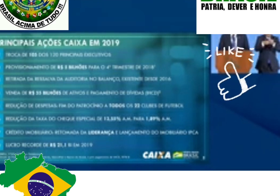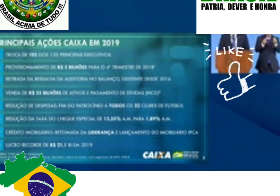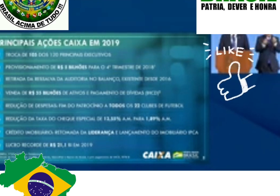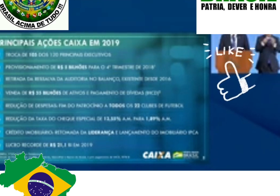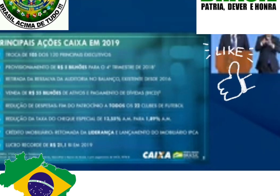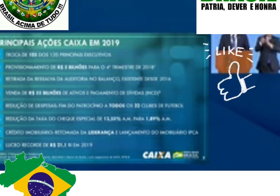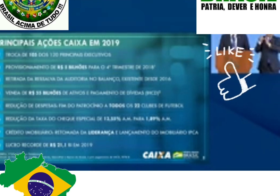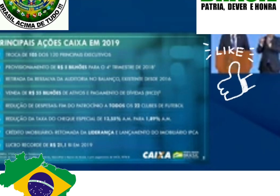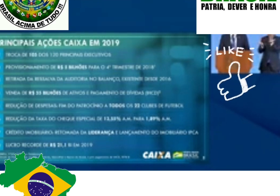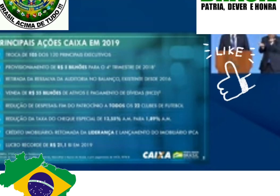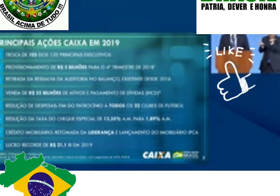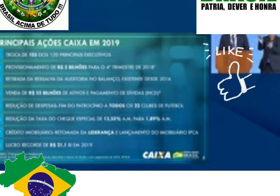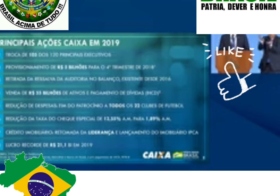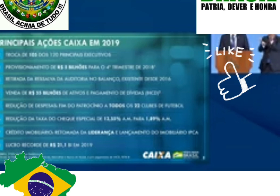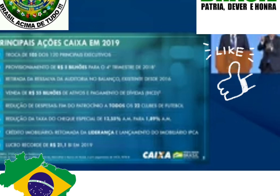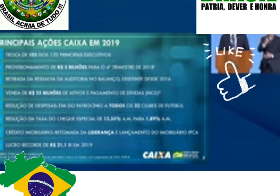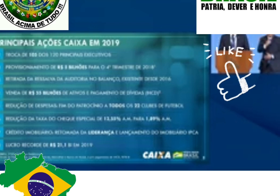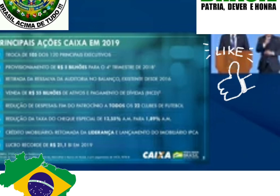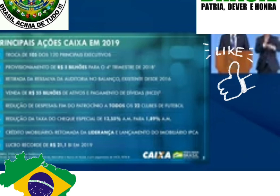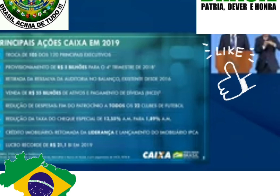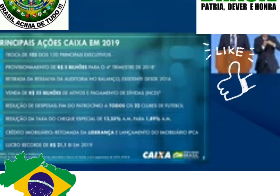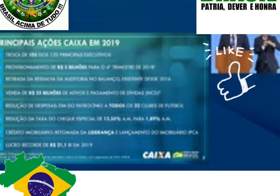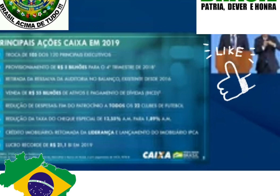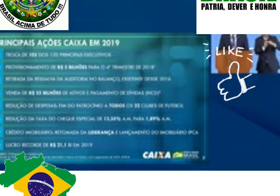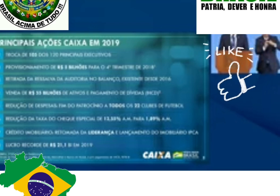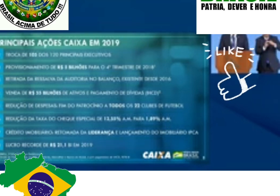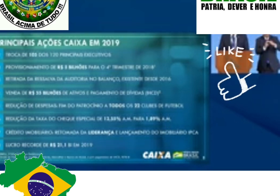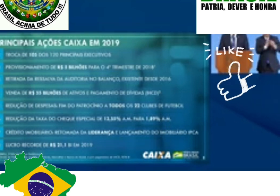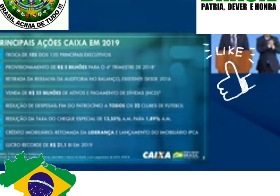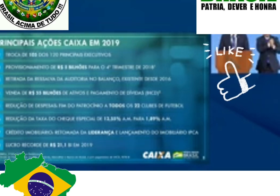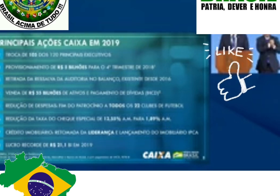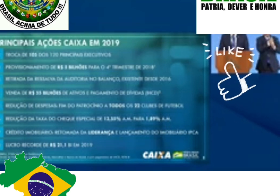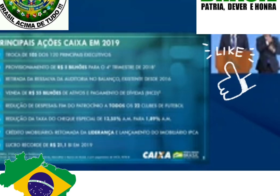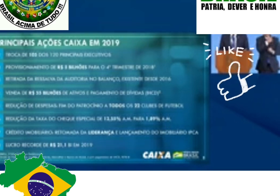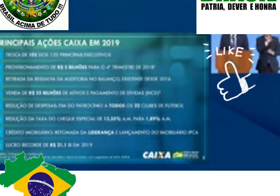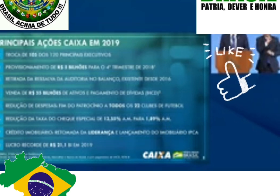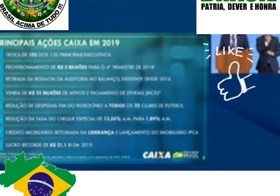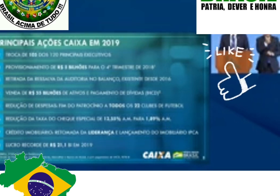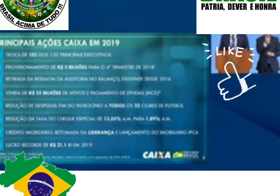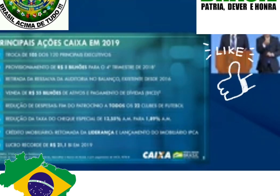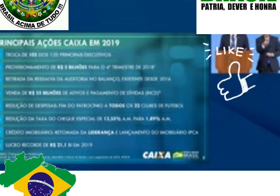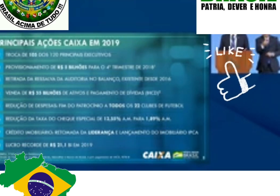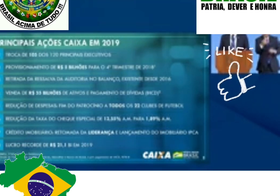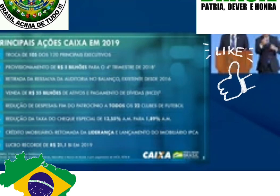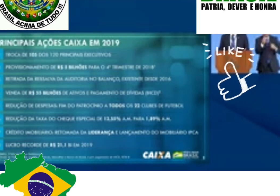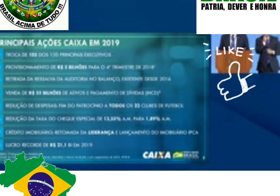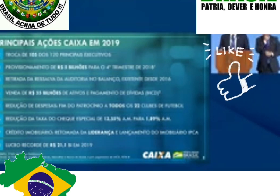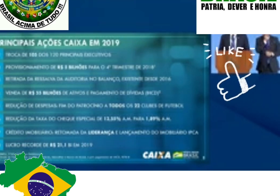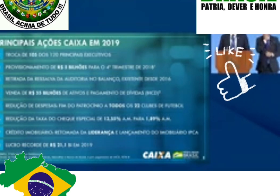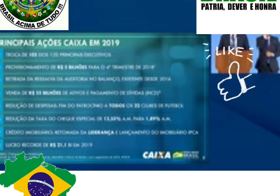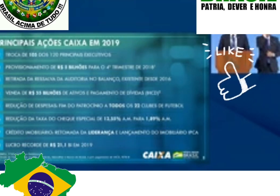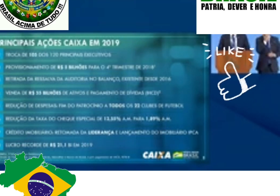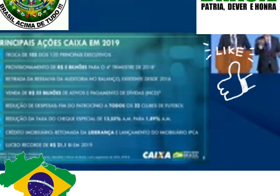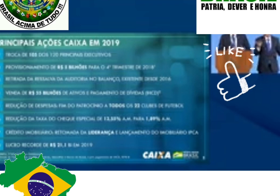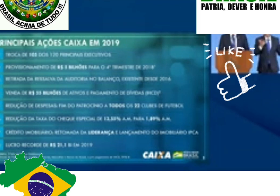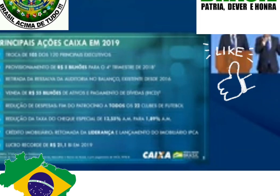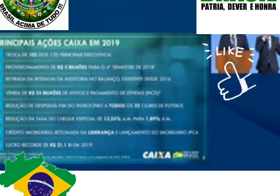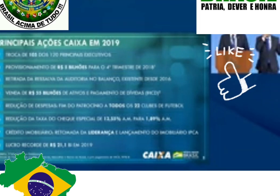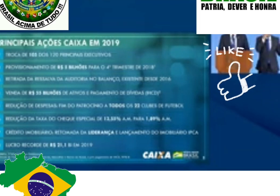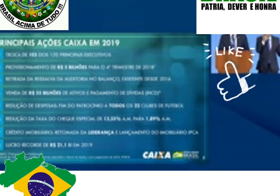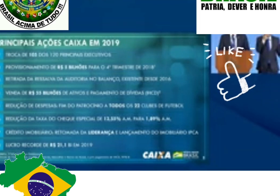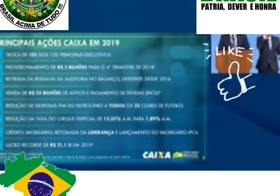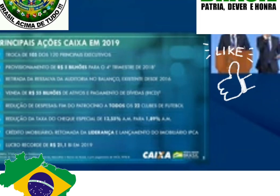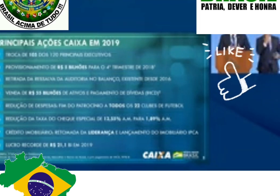Antes, o balanço da Caixa Econômica Federal, desde 2016, não era levado a sério. Exatamente porque